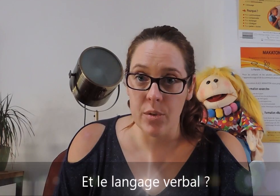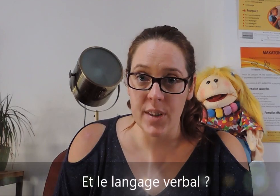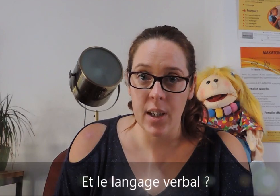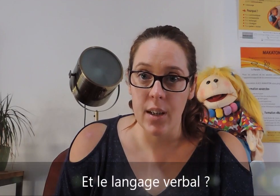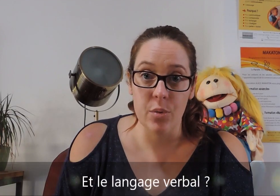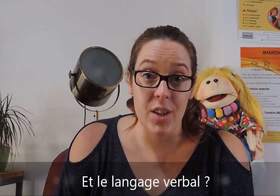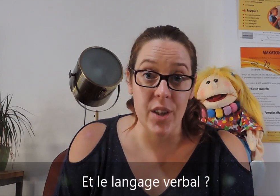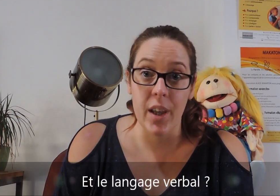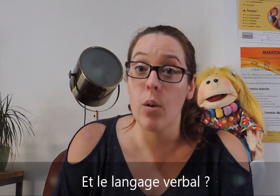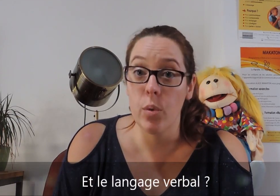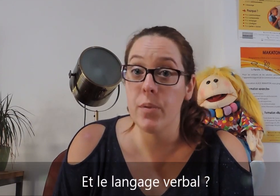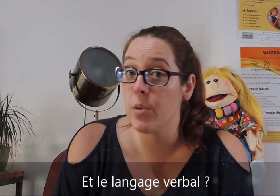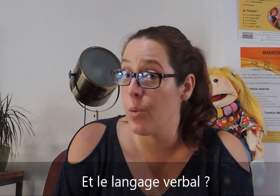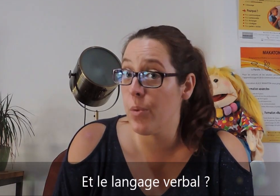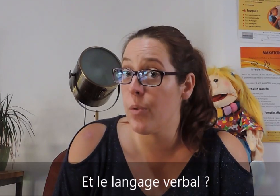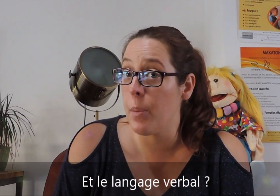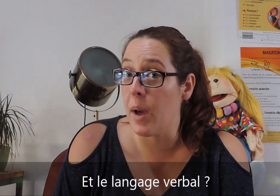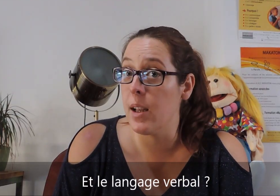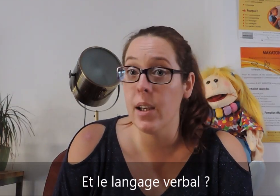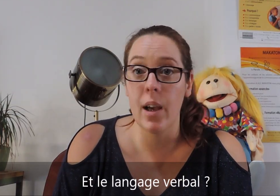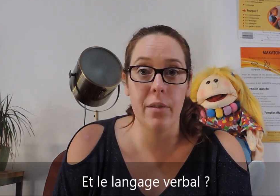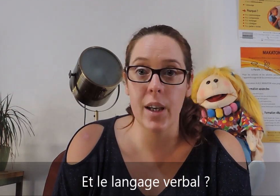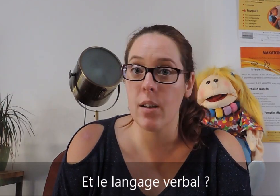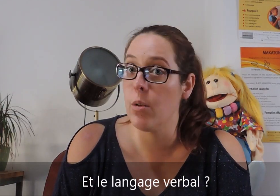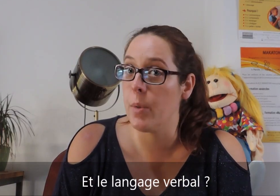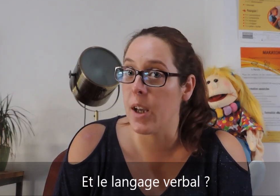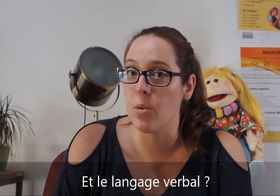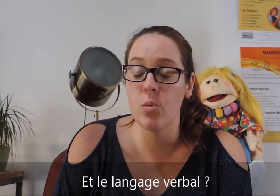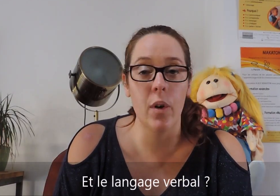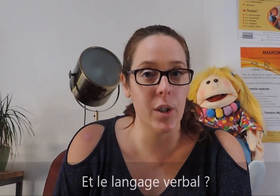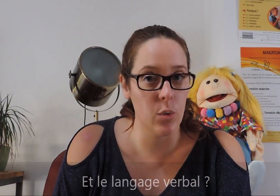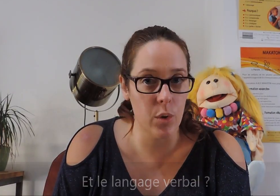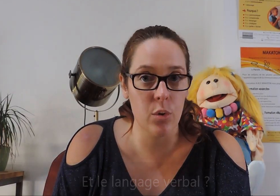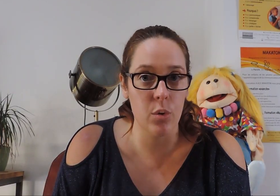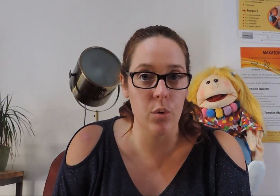de dire à tout à chacun oui votre enfant va parler avec le Makaton ou avec un autre